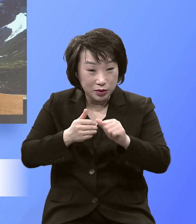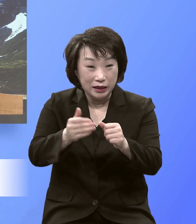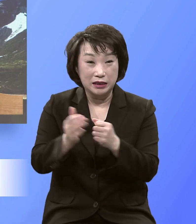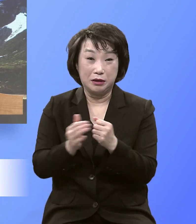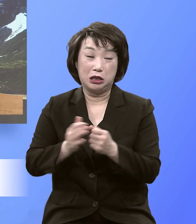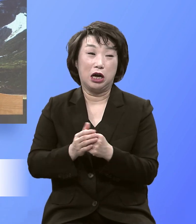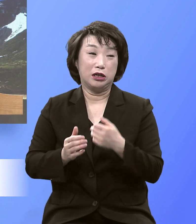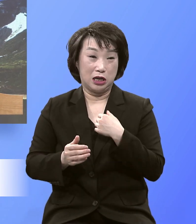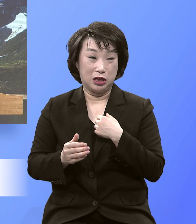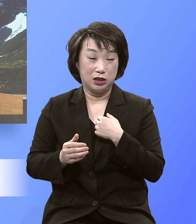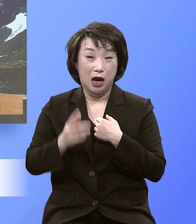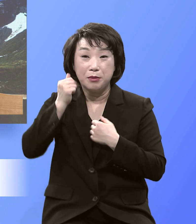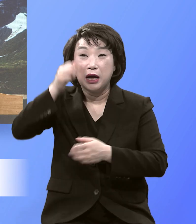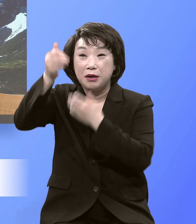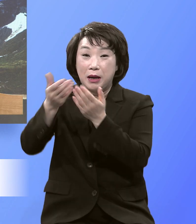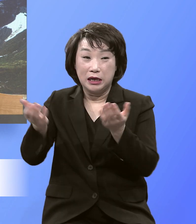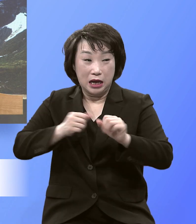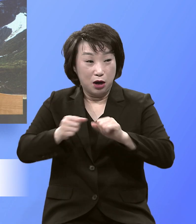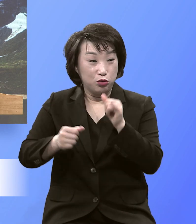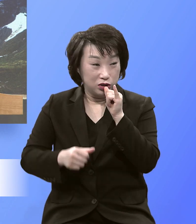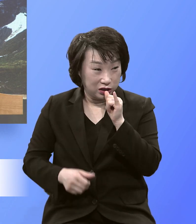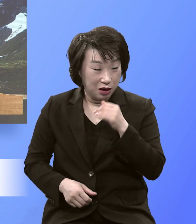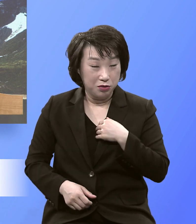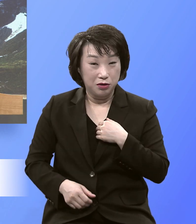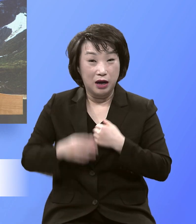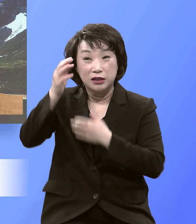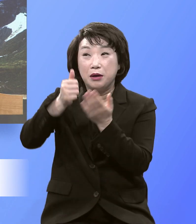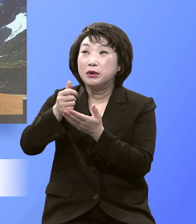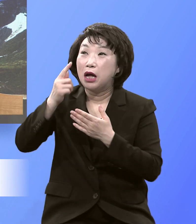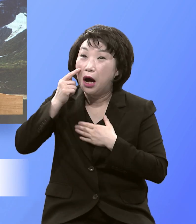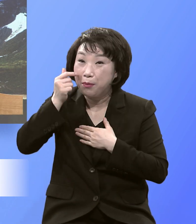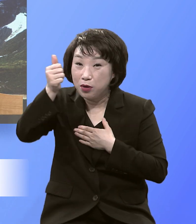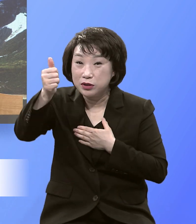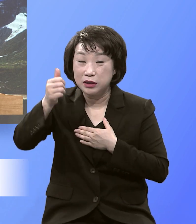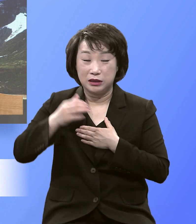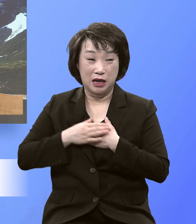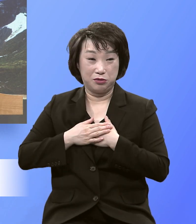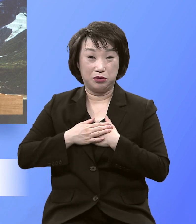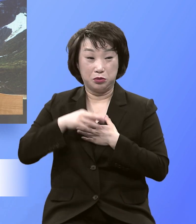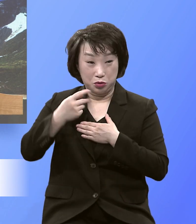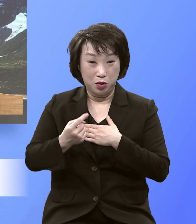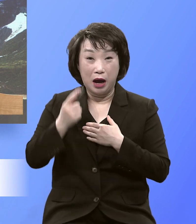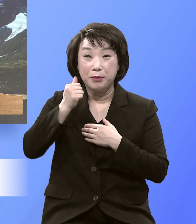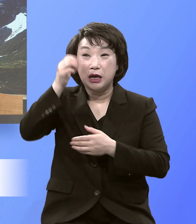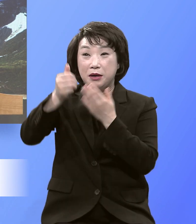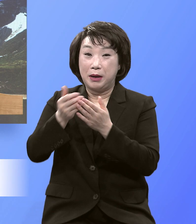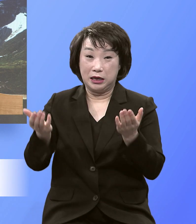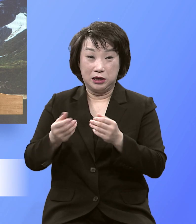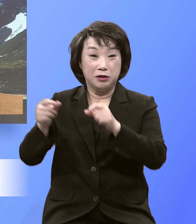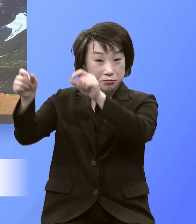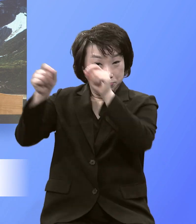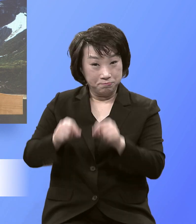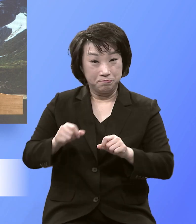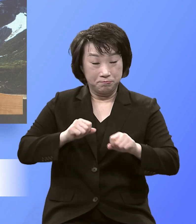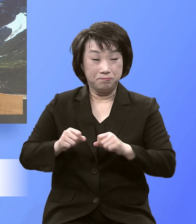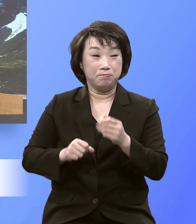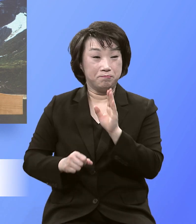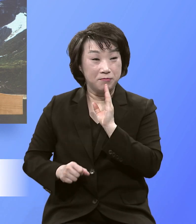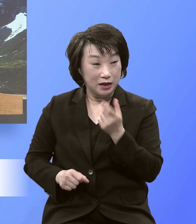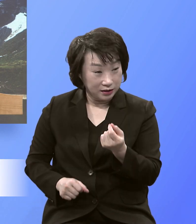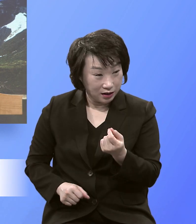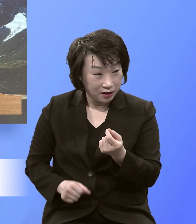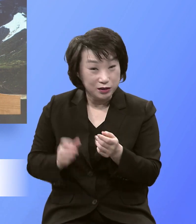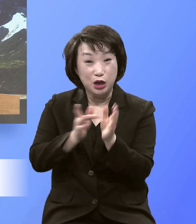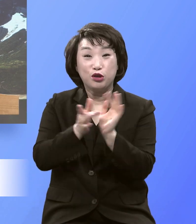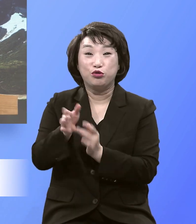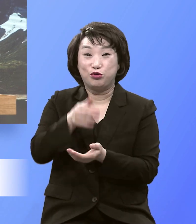일을 한다 이 말이야. 하나님께서 내 아버지니 나도 아버지 일을 해야 된다 이 말이야. 예수